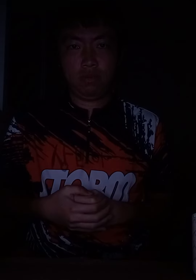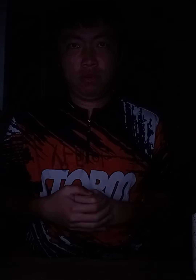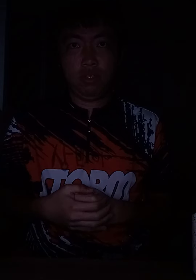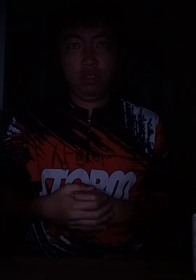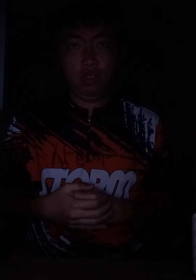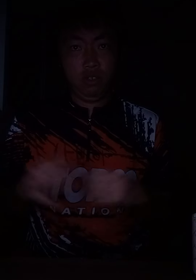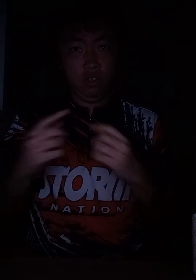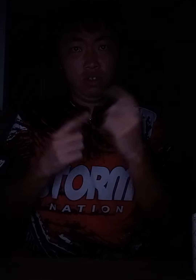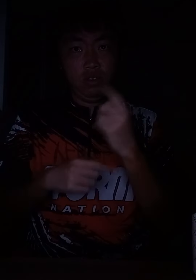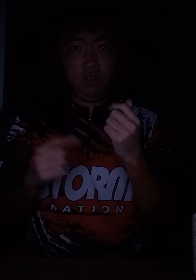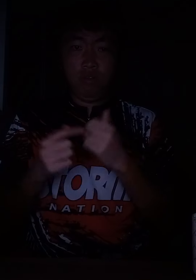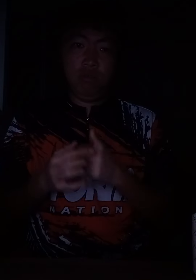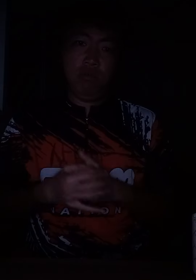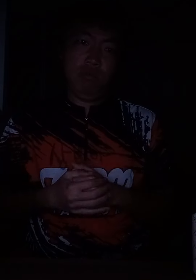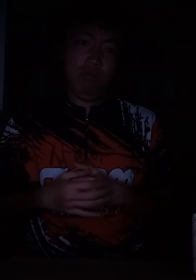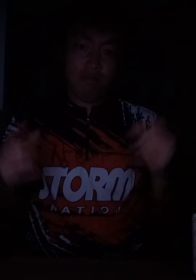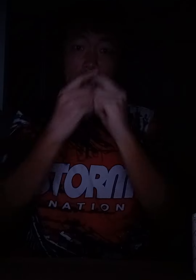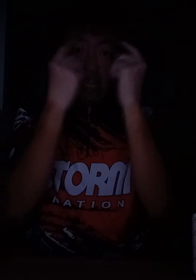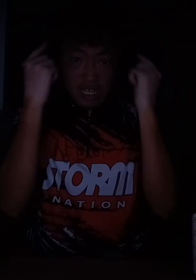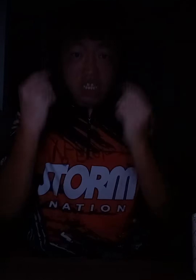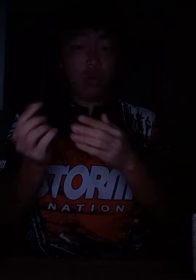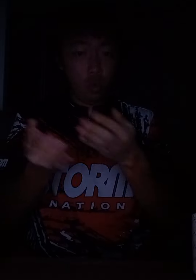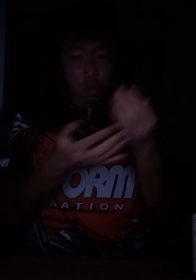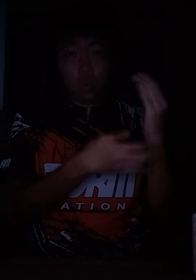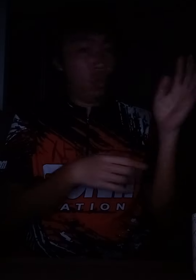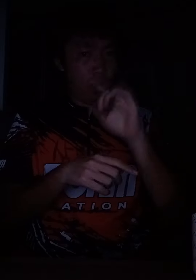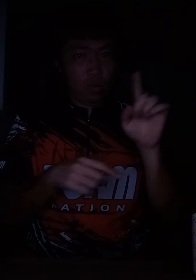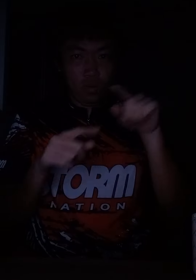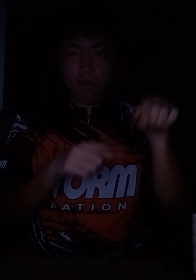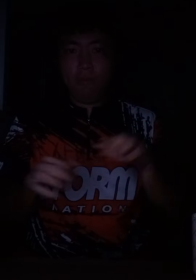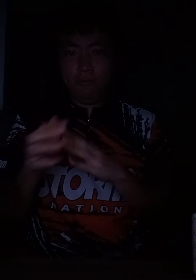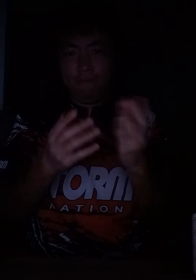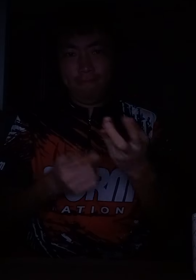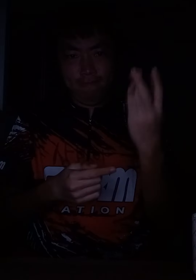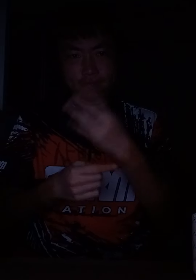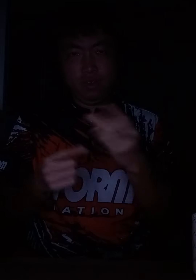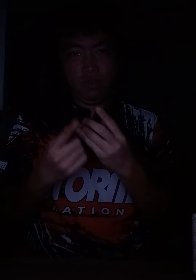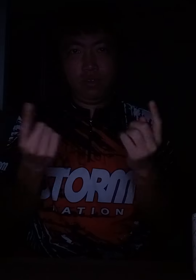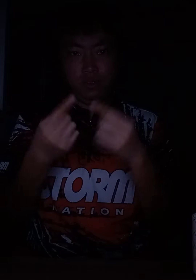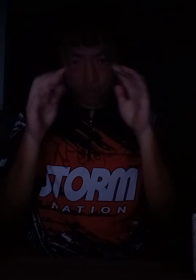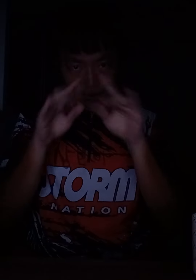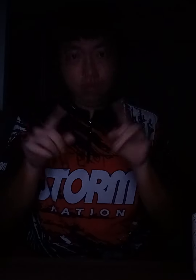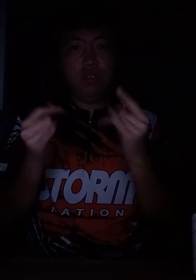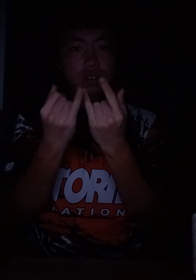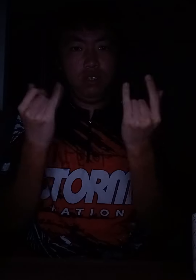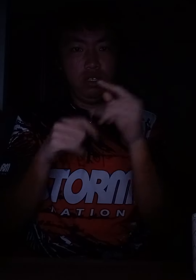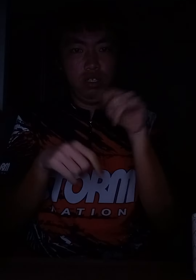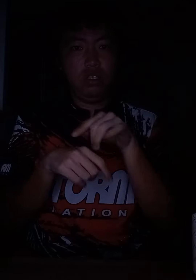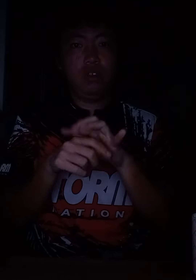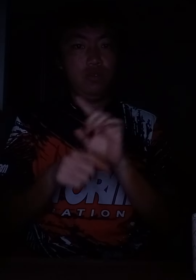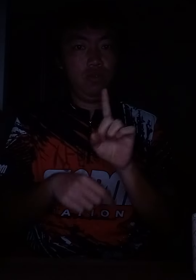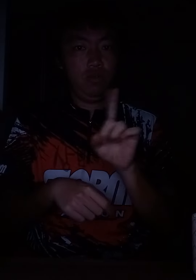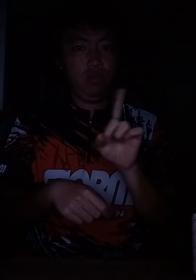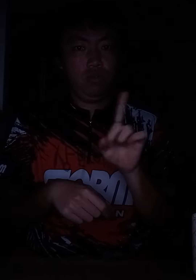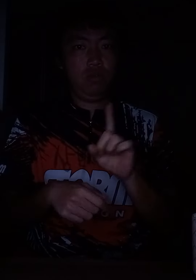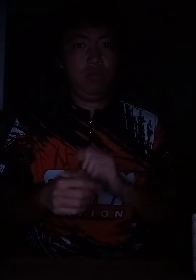네, 지금 설명대로라면 이 마스크까지 가져다 줬는데도 안 쓰고 좀 의아한 부분이 있는데 혹시 이 사건에는 다른 어떤 사연이 있었던 겁니까?